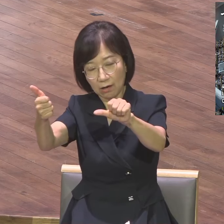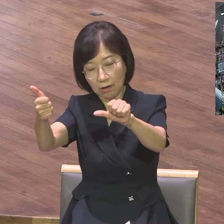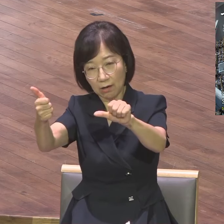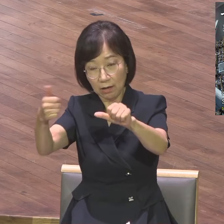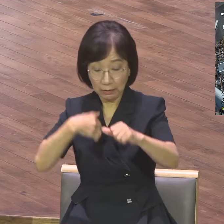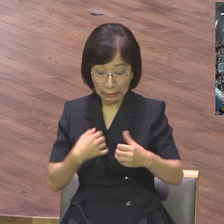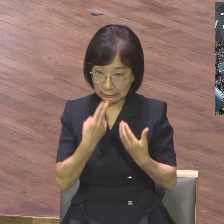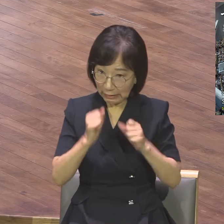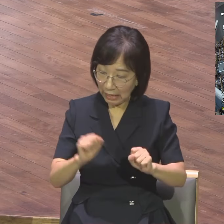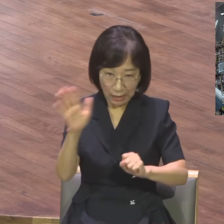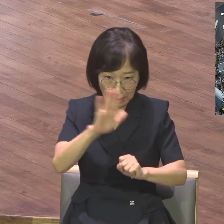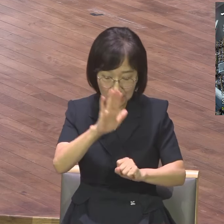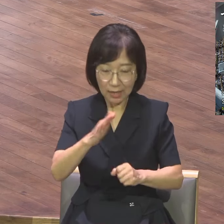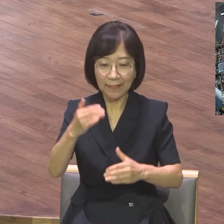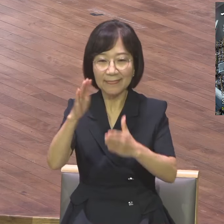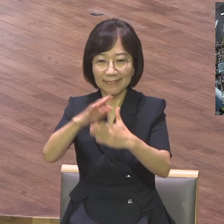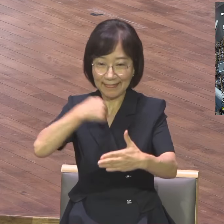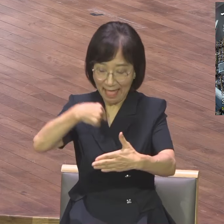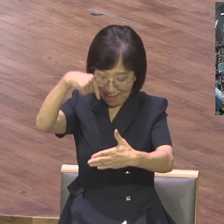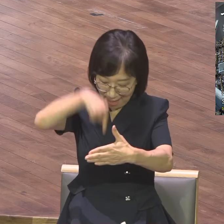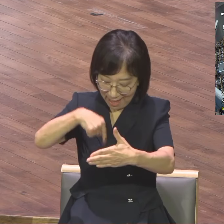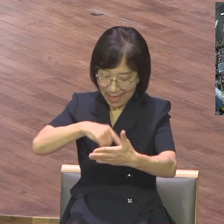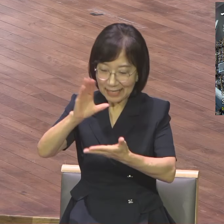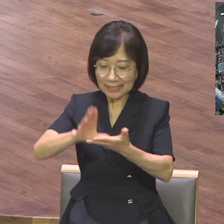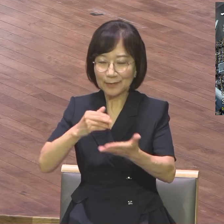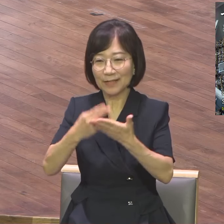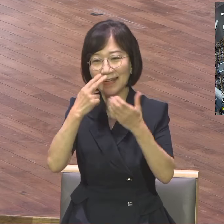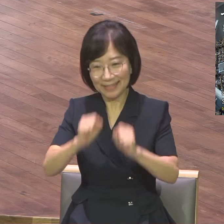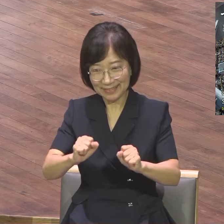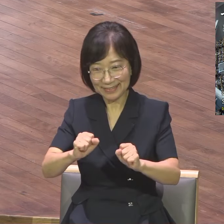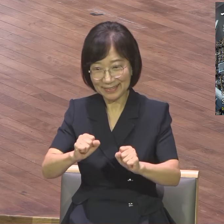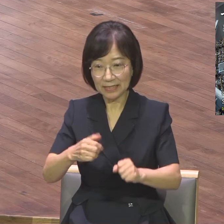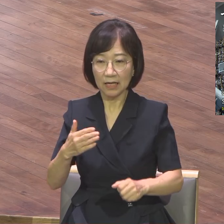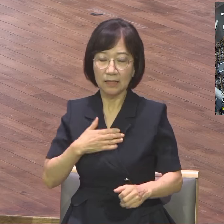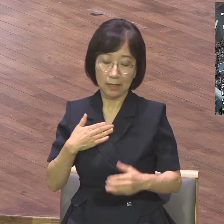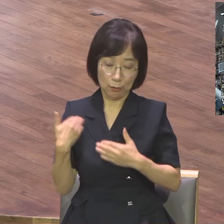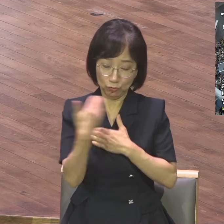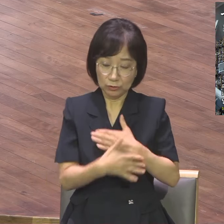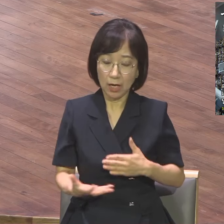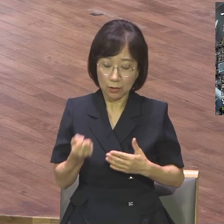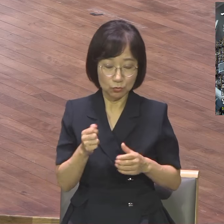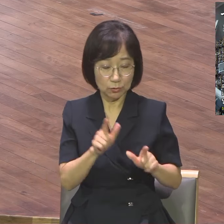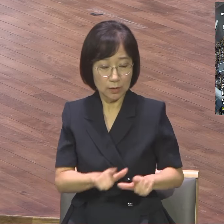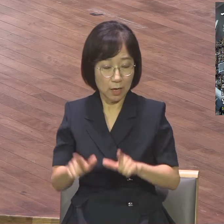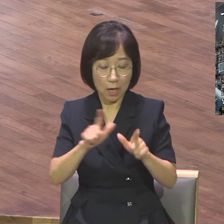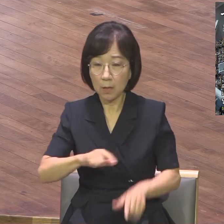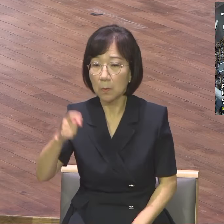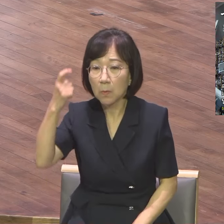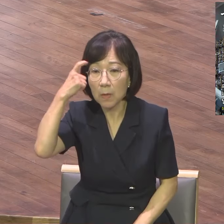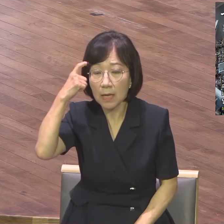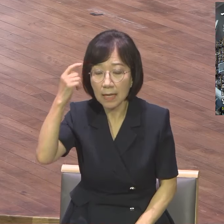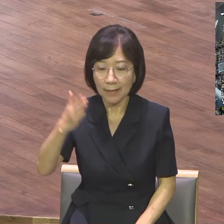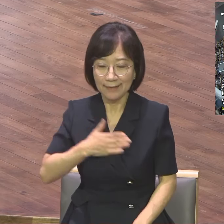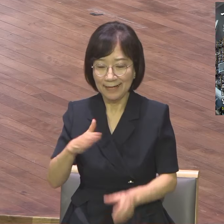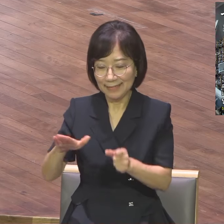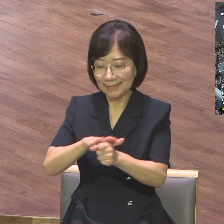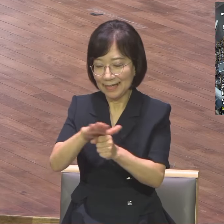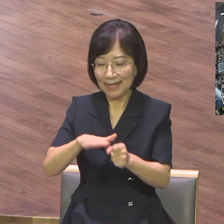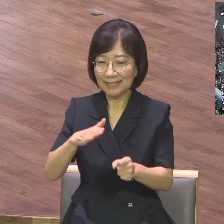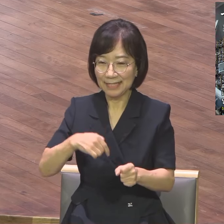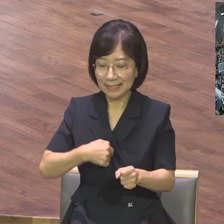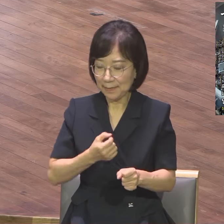아니요. 오직 내 안에 그리스도께서 사신 것이라. 이제 내가 육체 가운데 사는 것은 나를 사랑하사 나를 위하여 자기 자신을